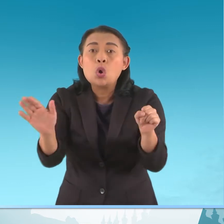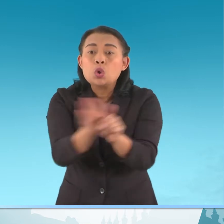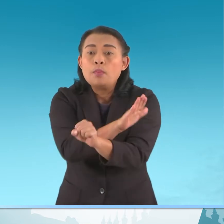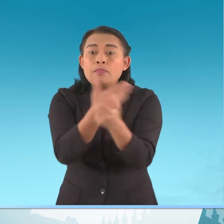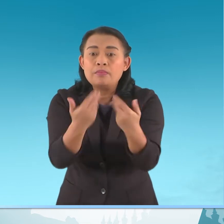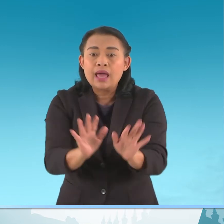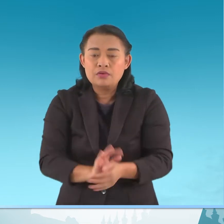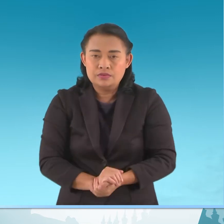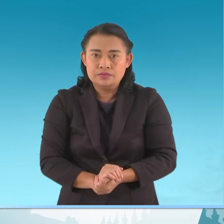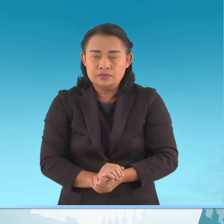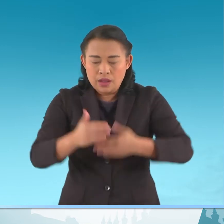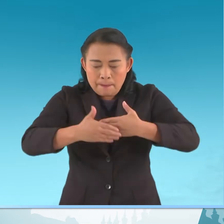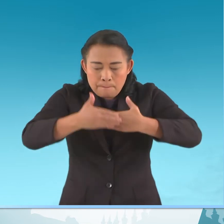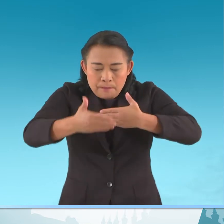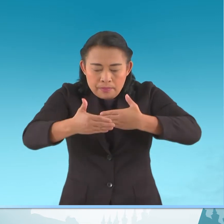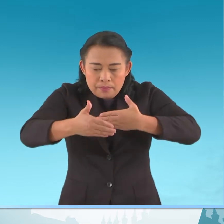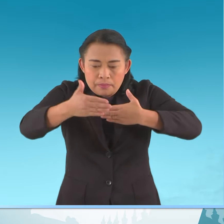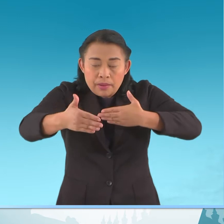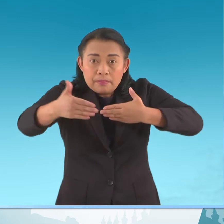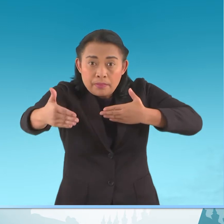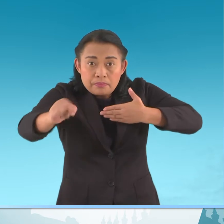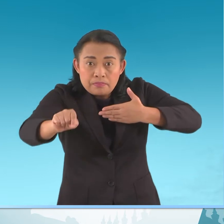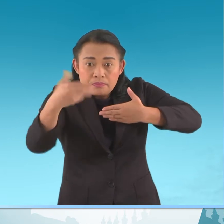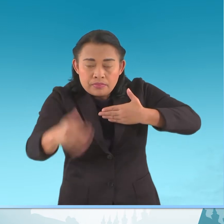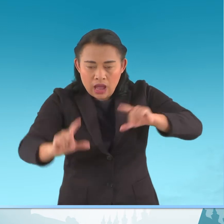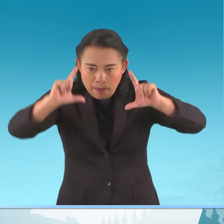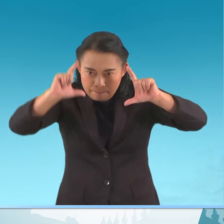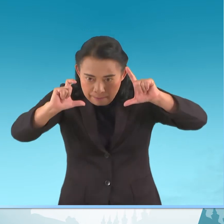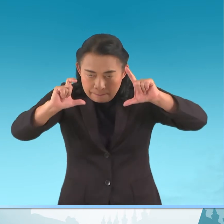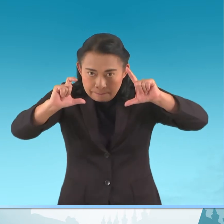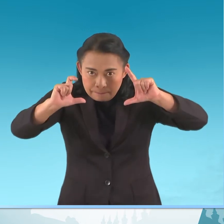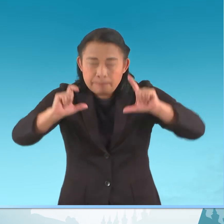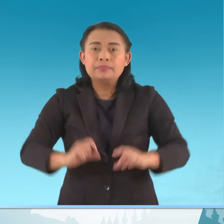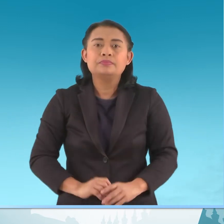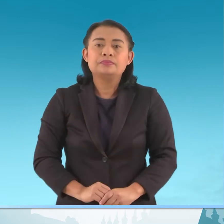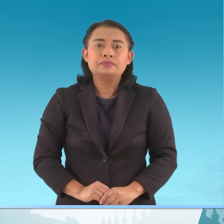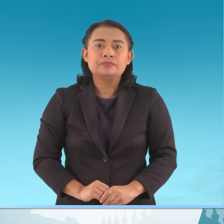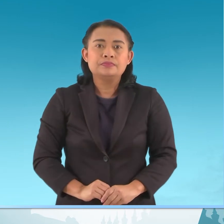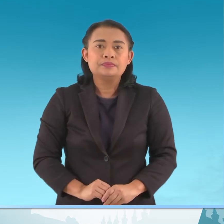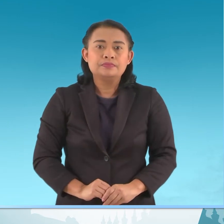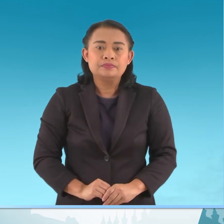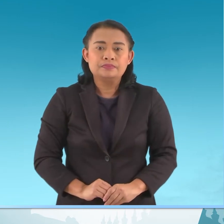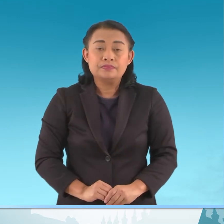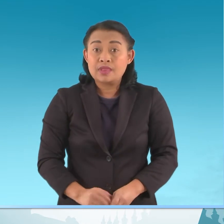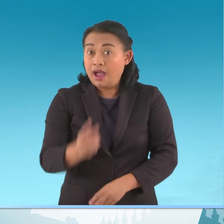ครบล่ะก็คบปั๊บเราก็จะหาโฟกัสแล้วก็ถ่ายภาพลงไป